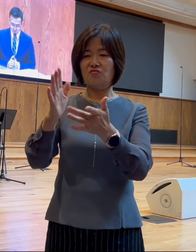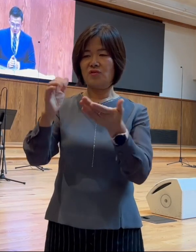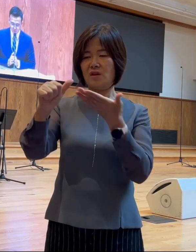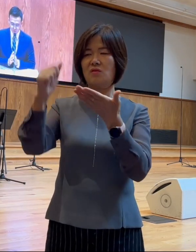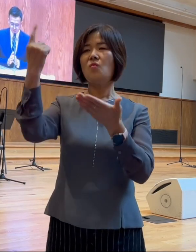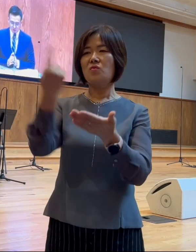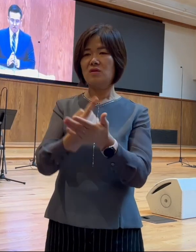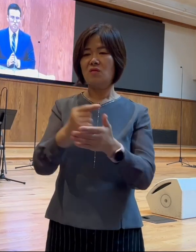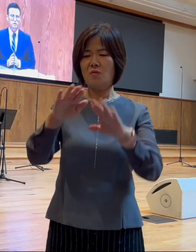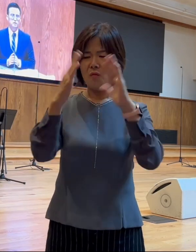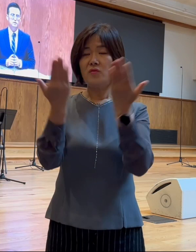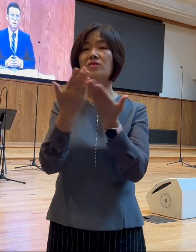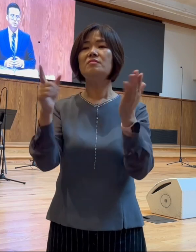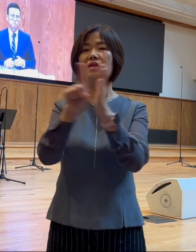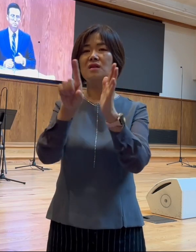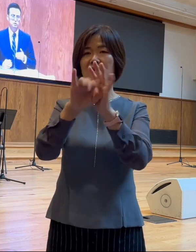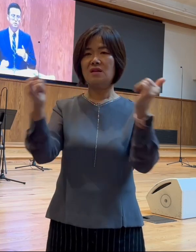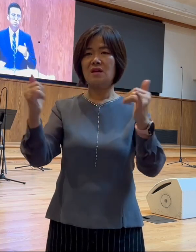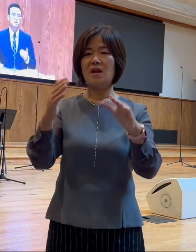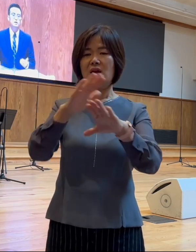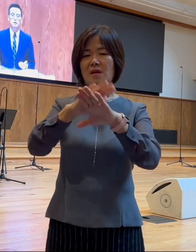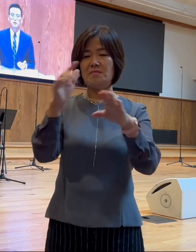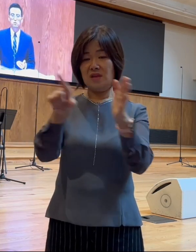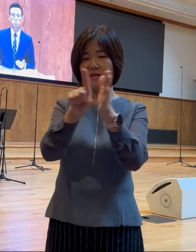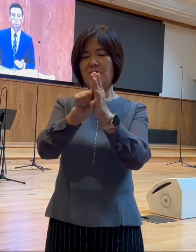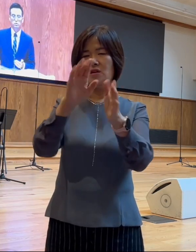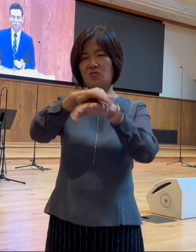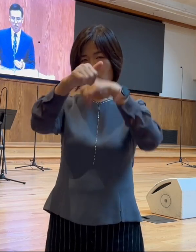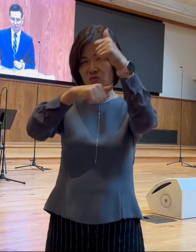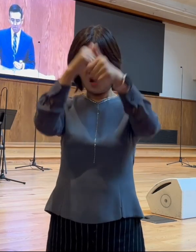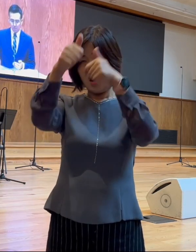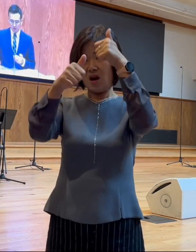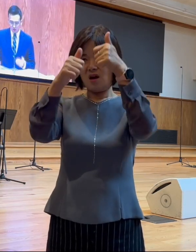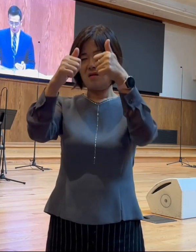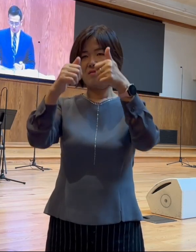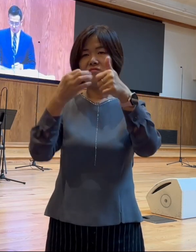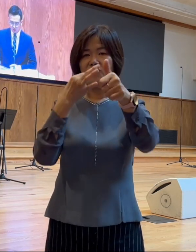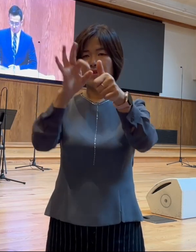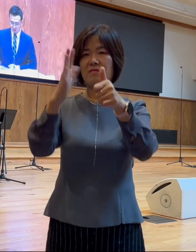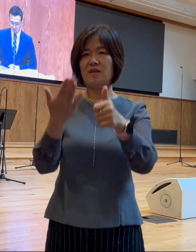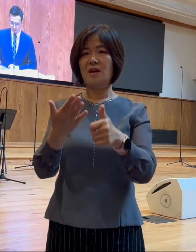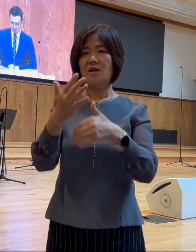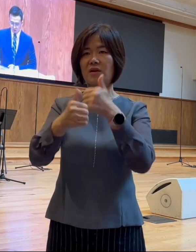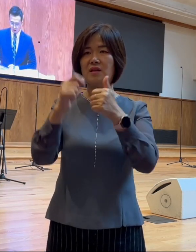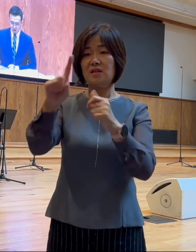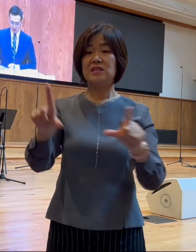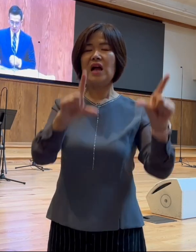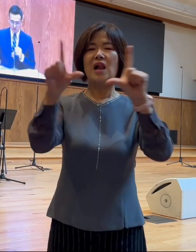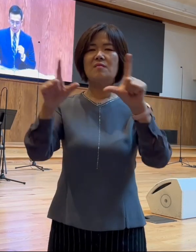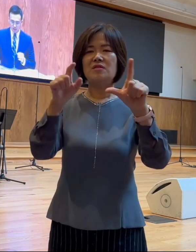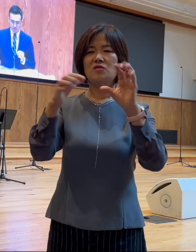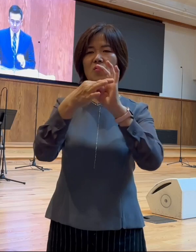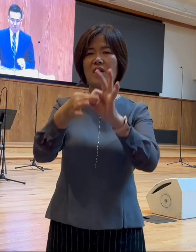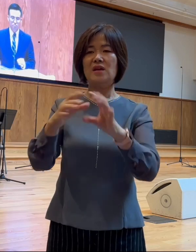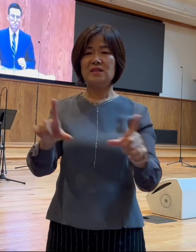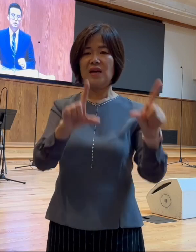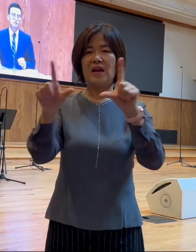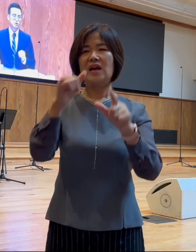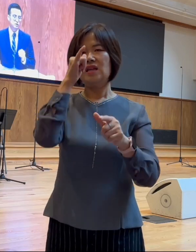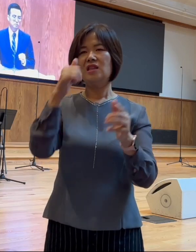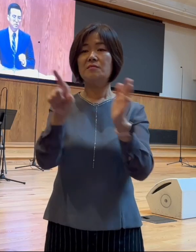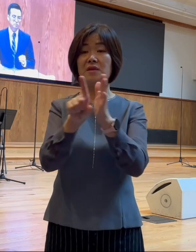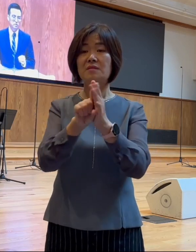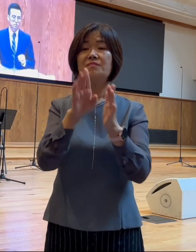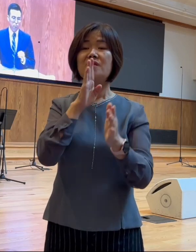오시고 모든 믿는 자들이 그 아브라함을 믿음의 조상이다 라고 부를 텐데, 하나님께서는 그 아브라함의 삶을 통해 그 살아있는 믿음, 그